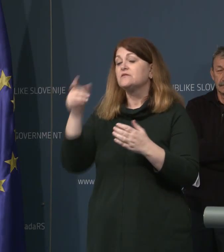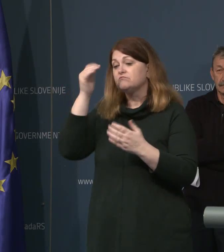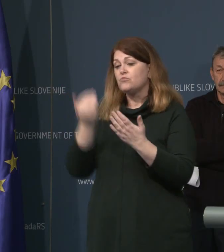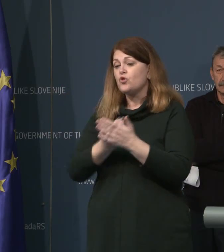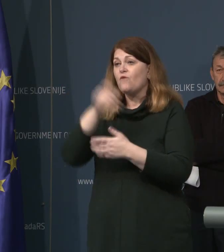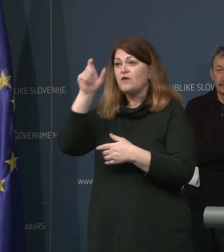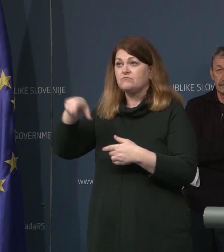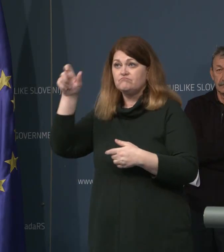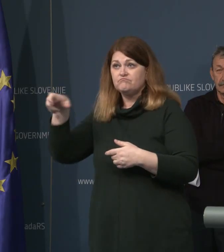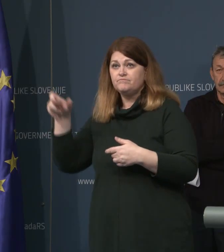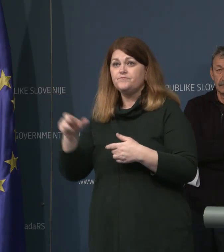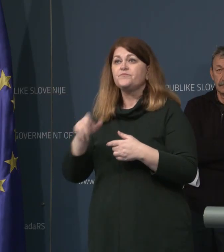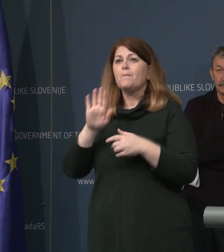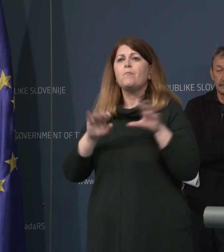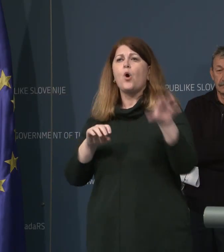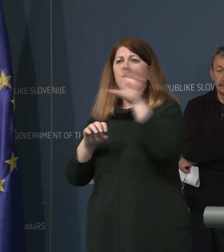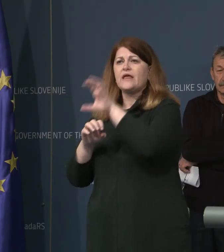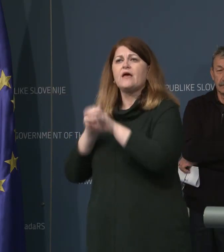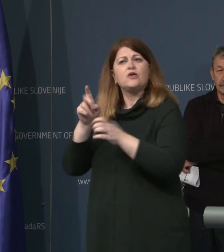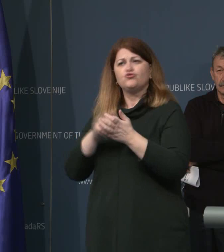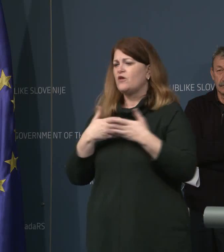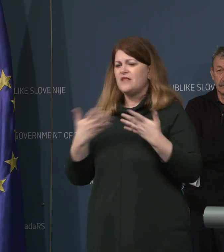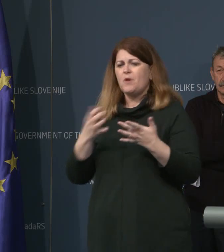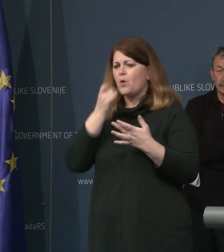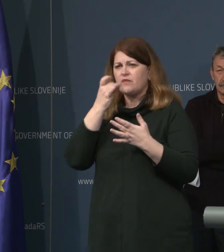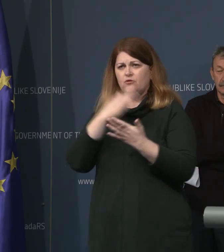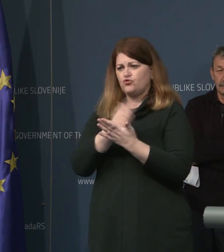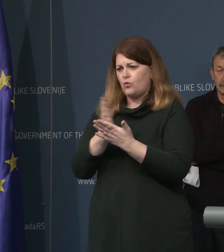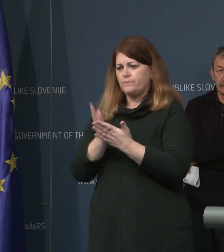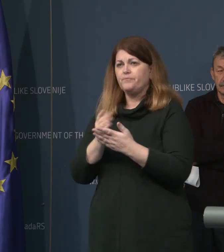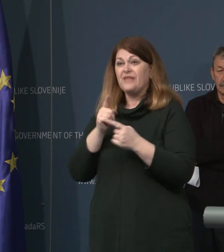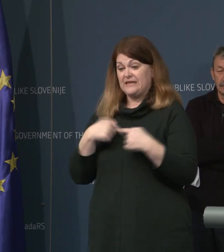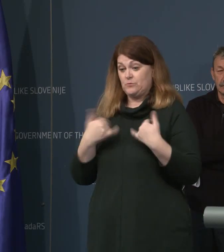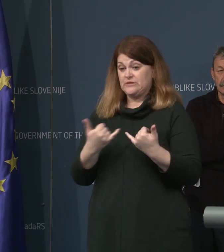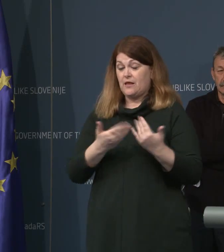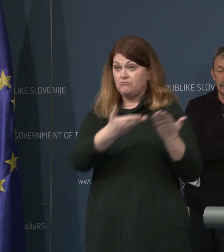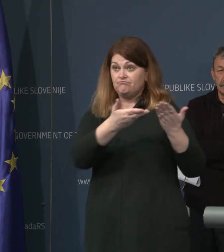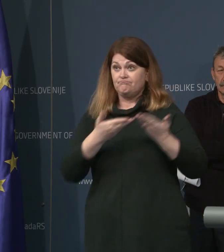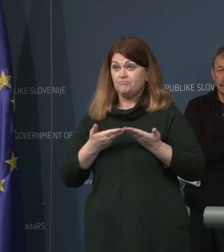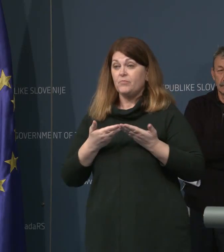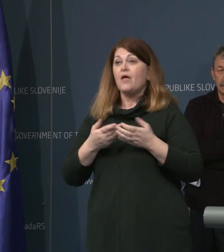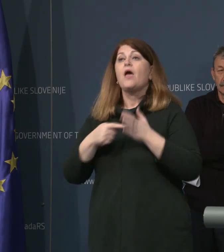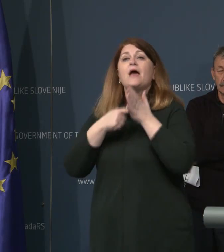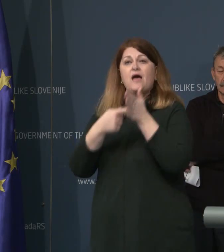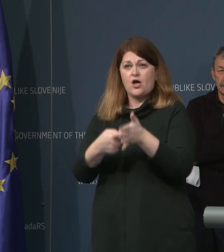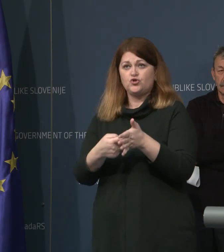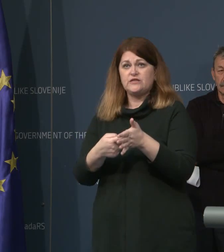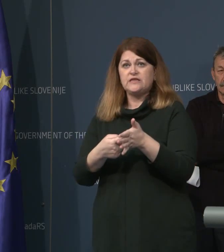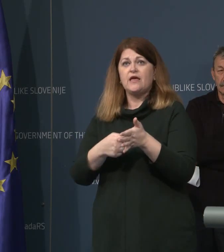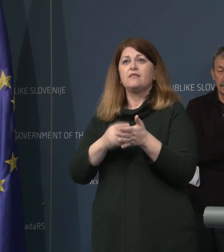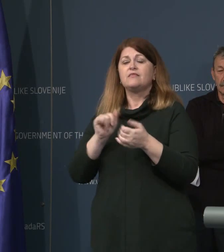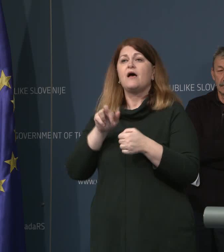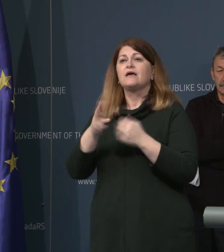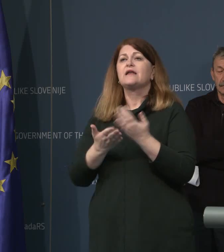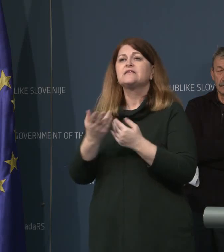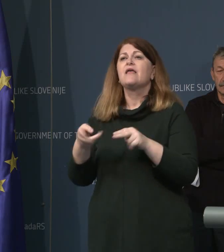novih primerov, po regijah jih še nimamo trenutno razporejenih, ker smo jih ravno kar prejeli, nakazuje pa se, da gre